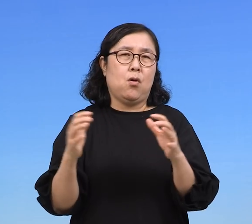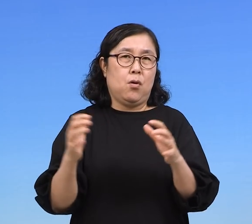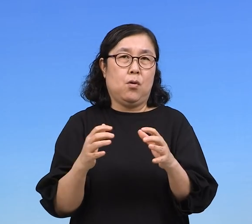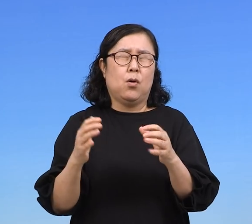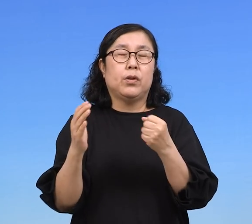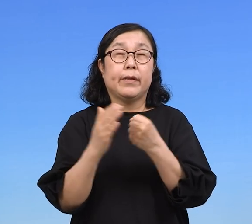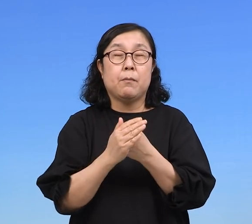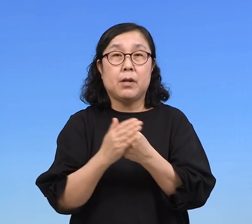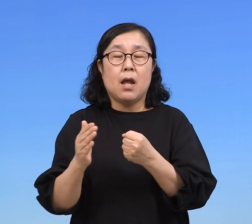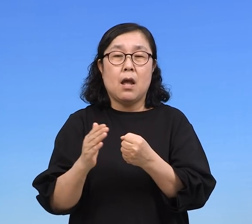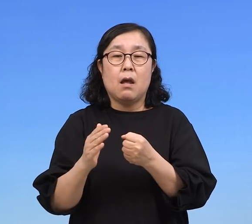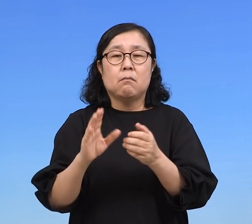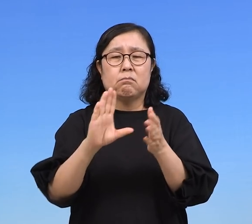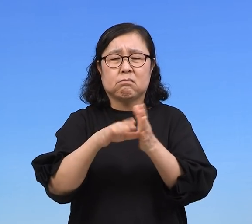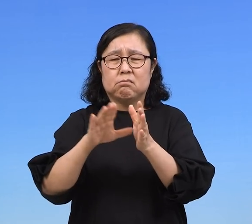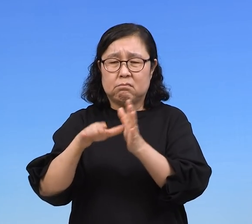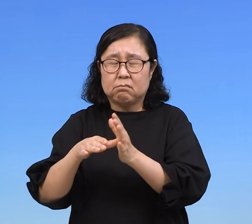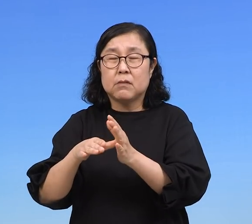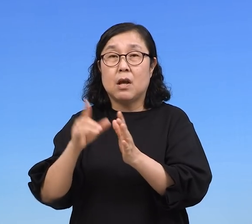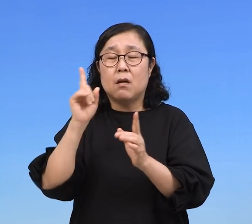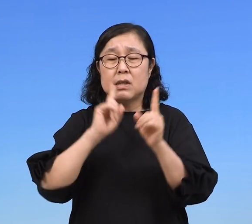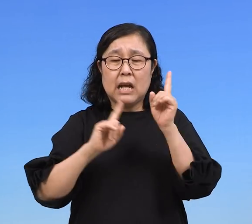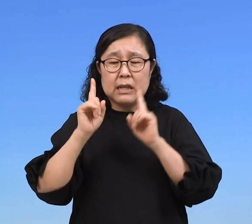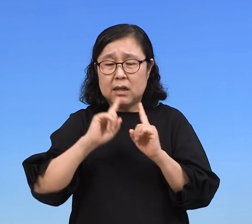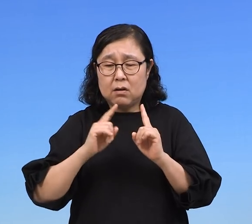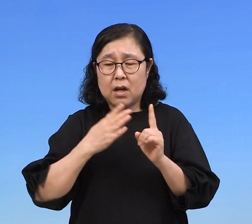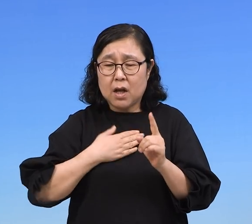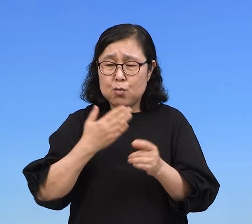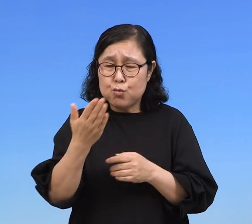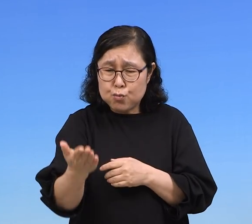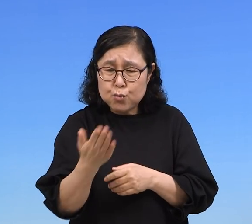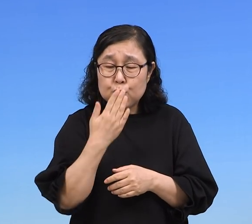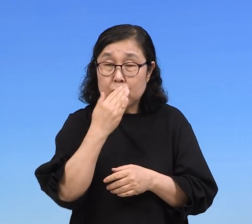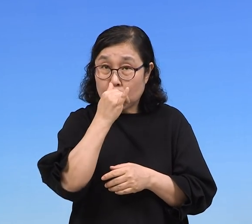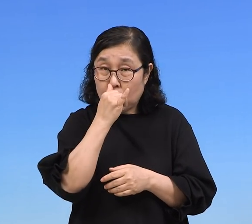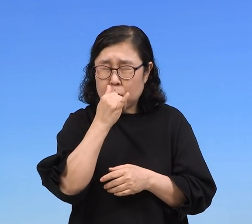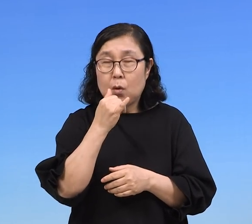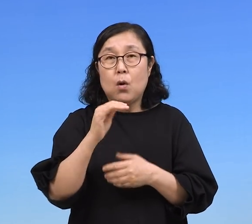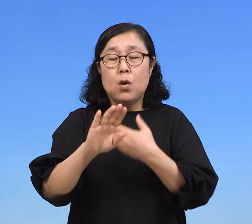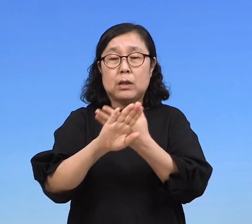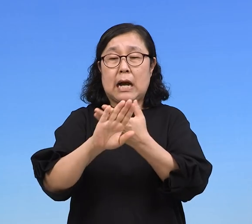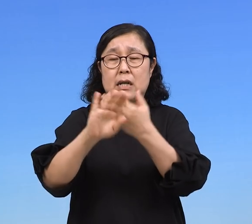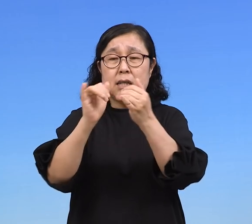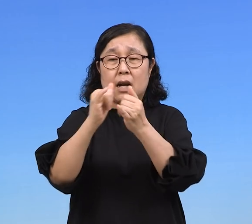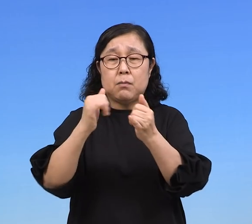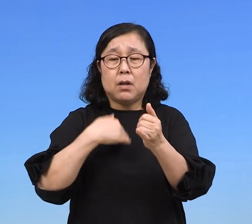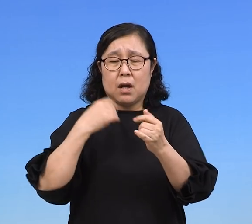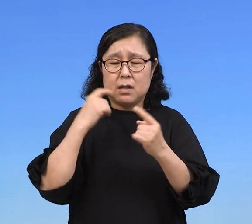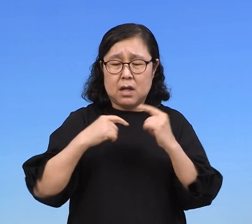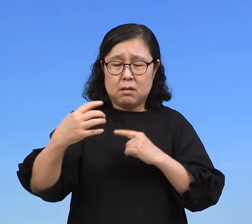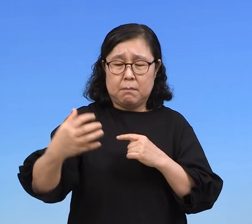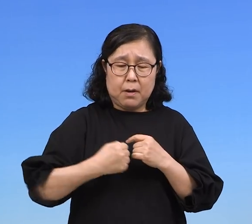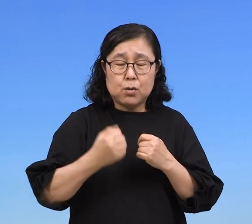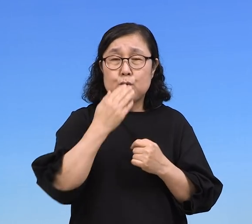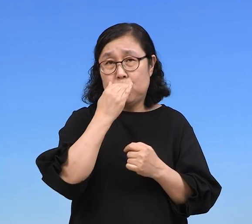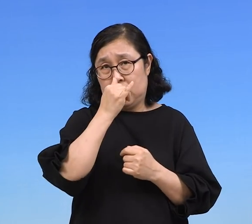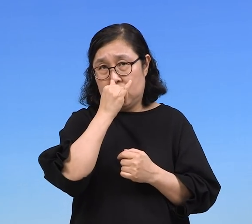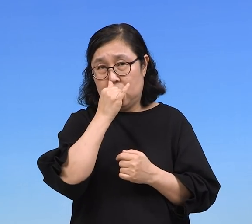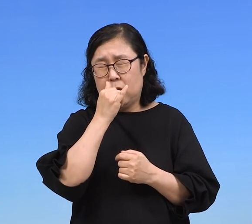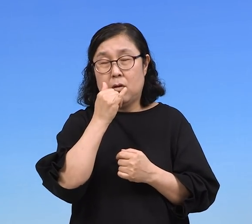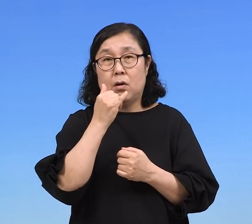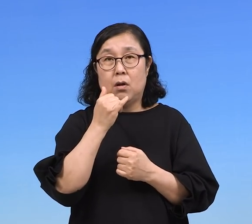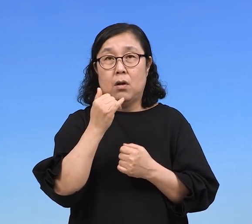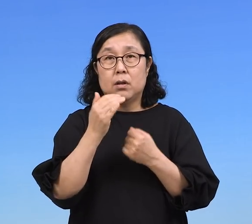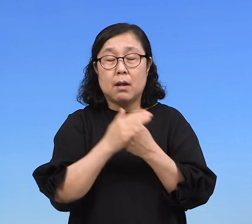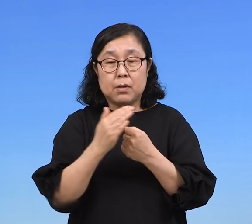존재들이 모이기 때문에 때로는 상처를 내가 누군가에게 주기도 하고 또 다른 누군가에게 내가 상처를